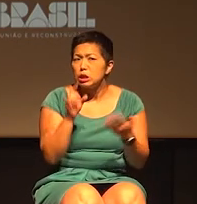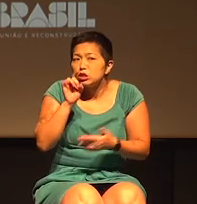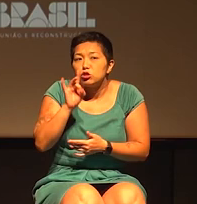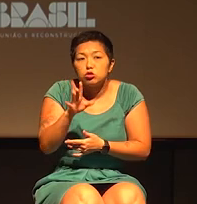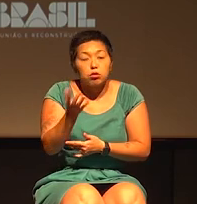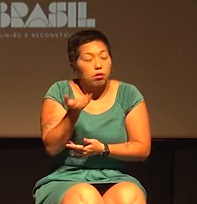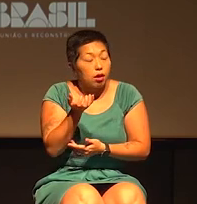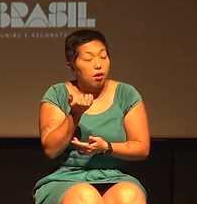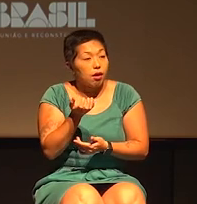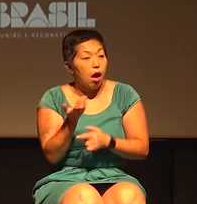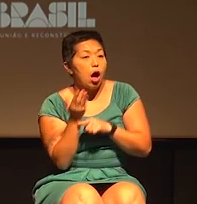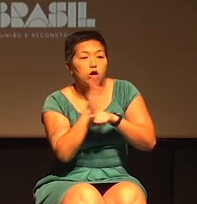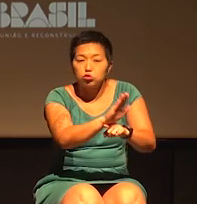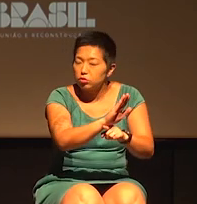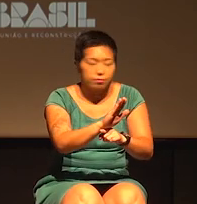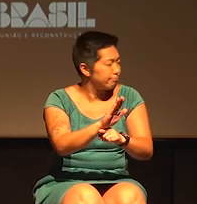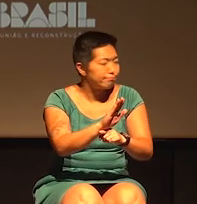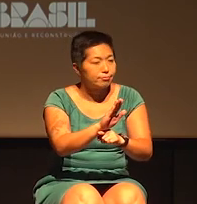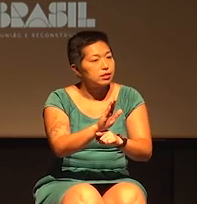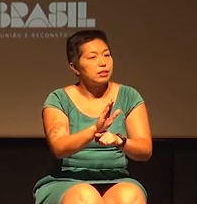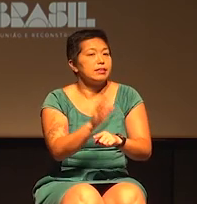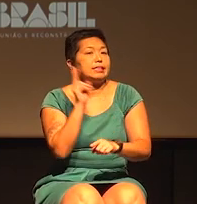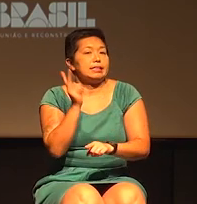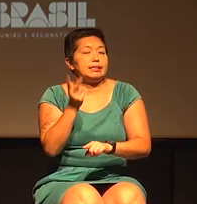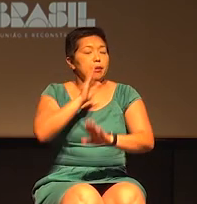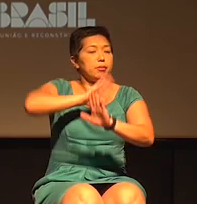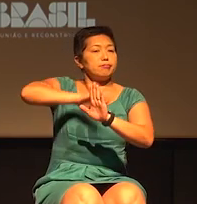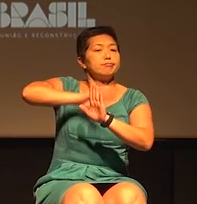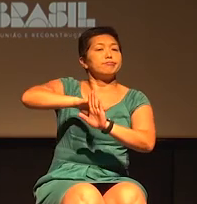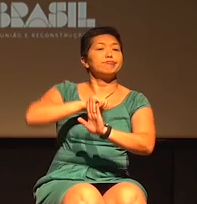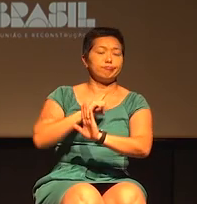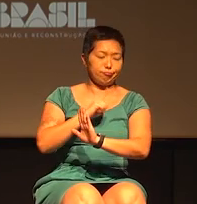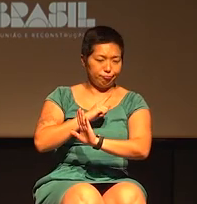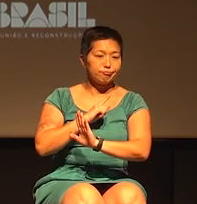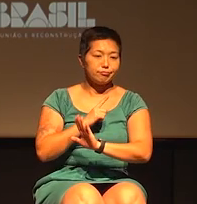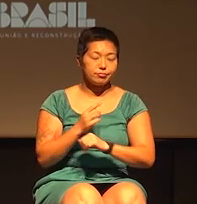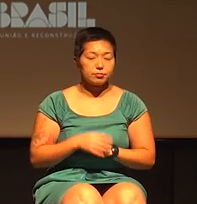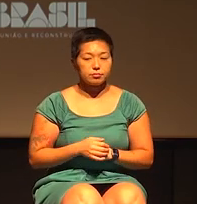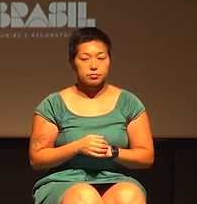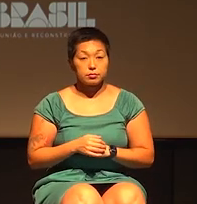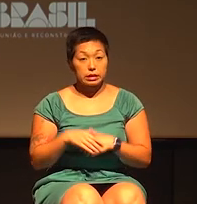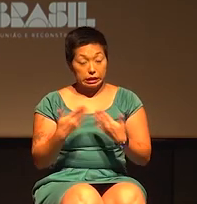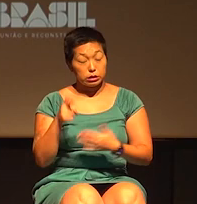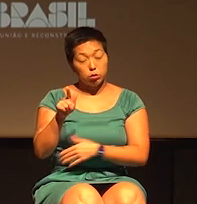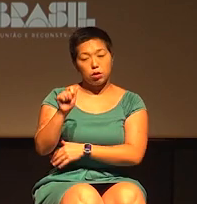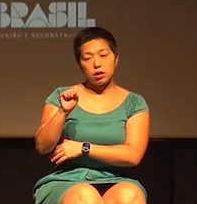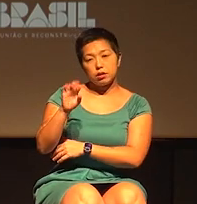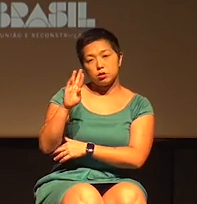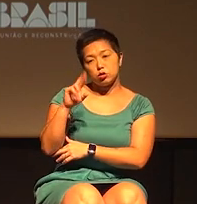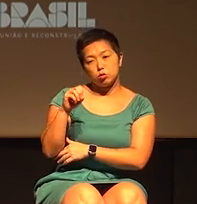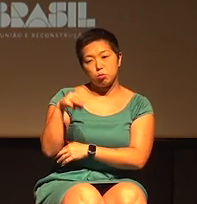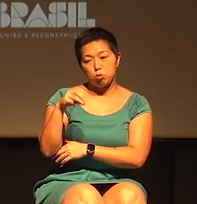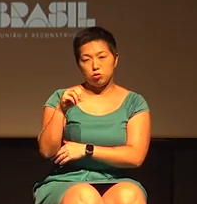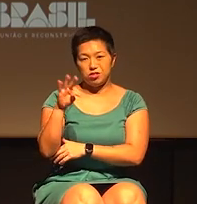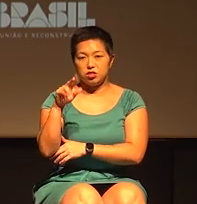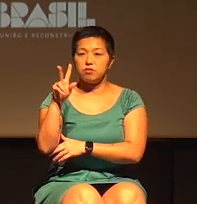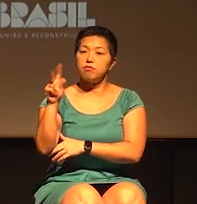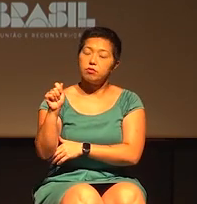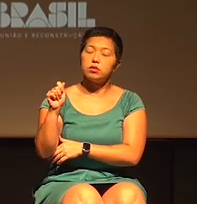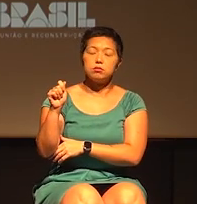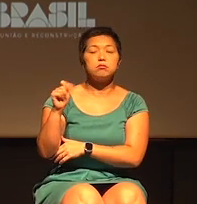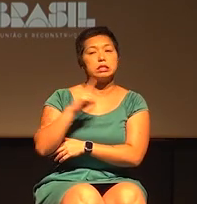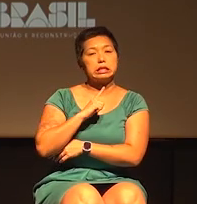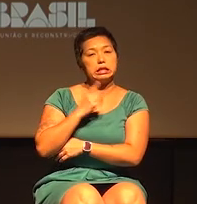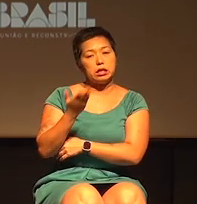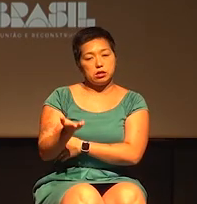querendo matar fome sempre tem algo a mais por trás então a gastromotiva traz muito isso de dentro